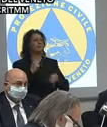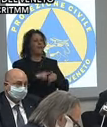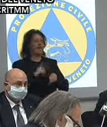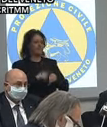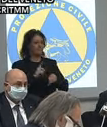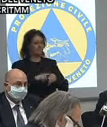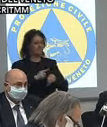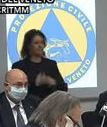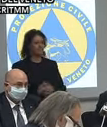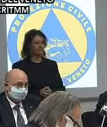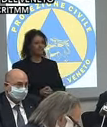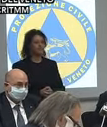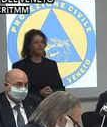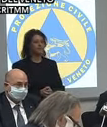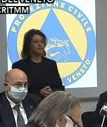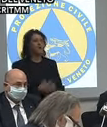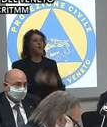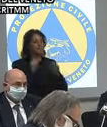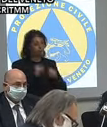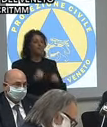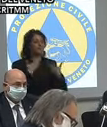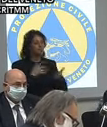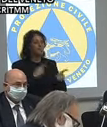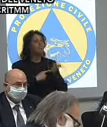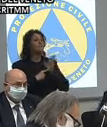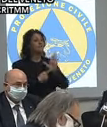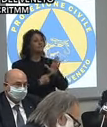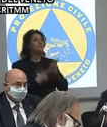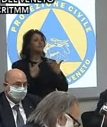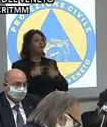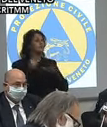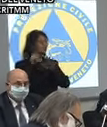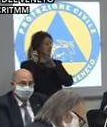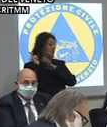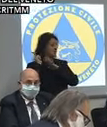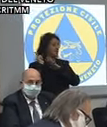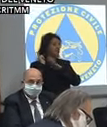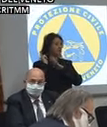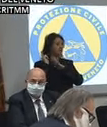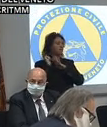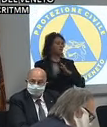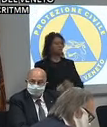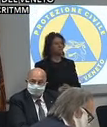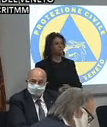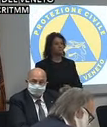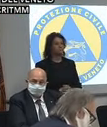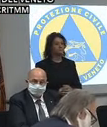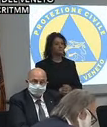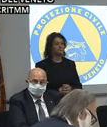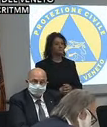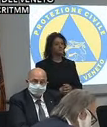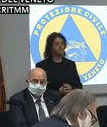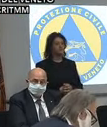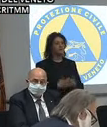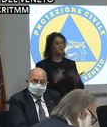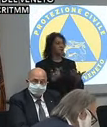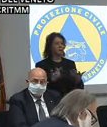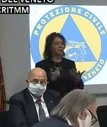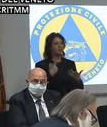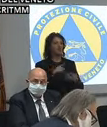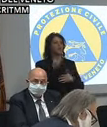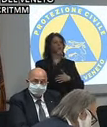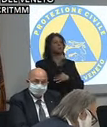potevamo presentarlo magari qualche settimana prima, ma cioè, la presentazione, poi l'OM non ha mai perso un istante nella procedura,